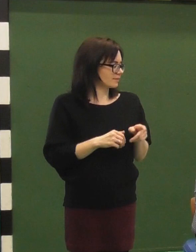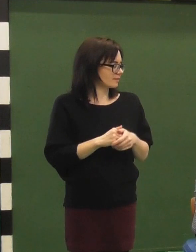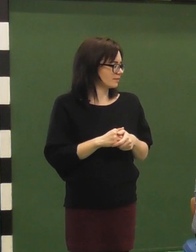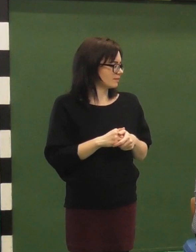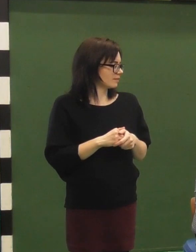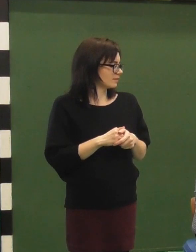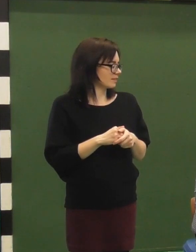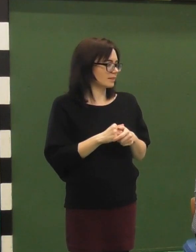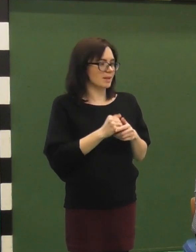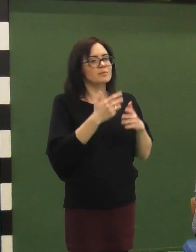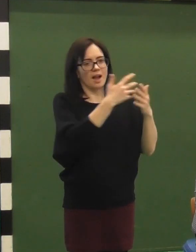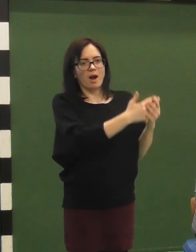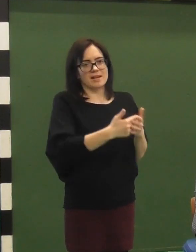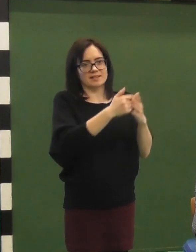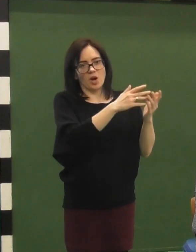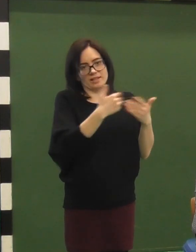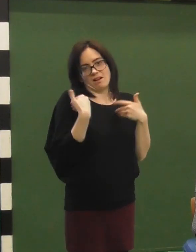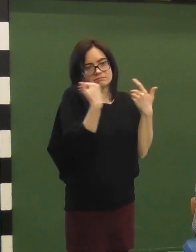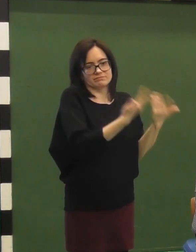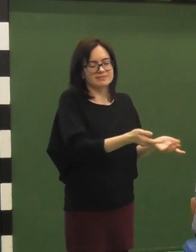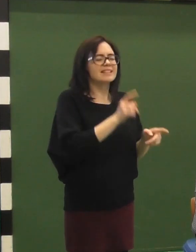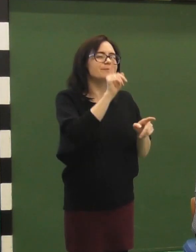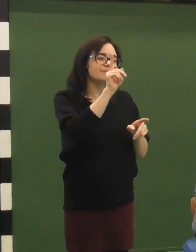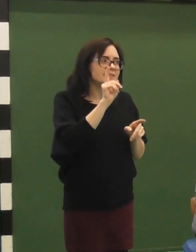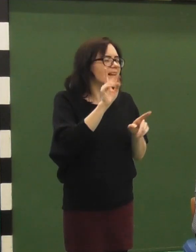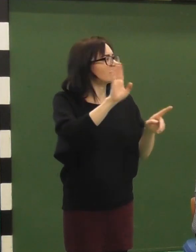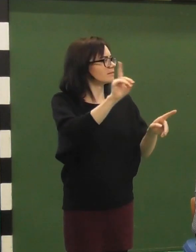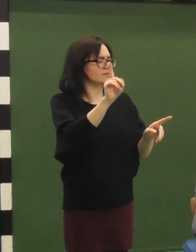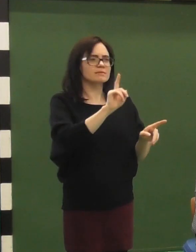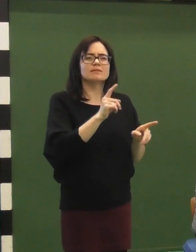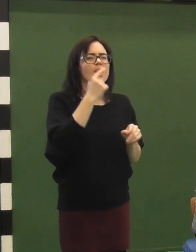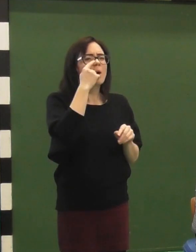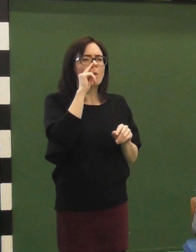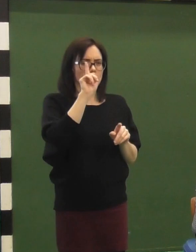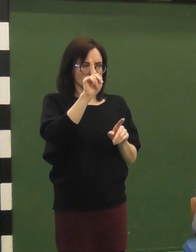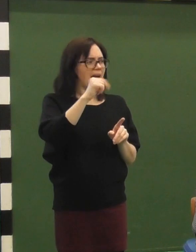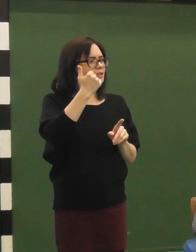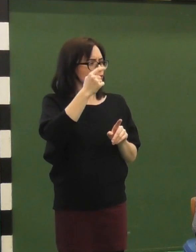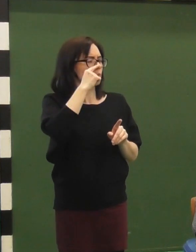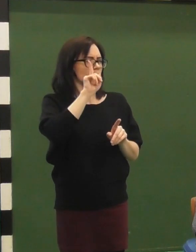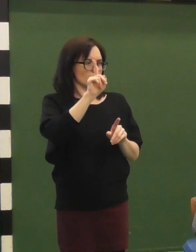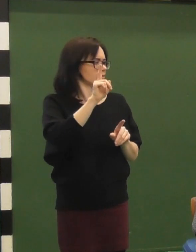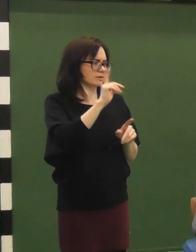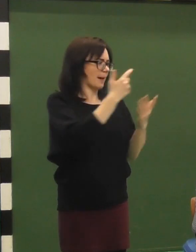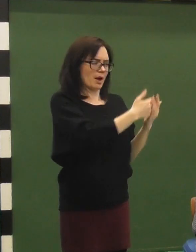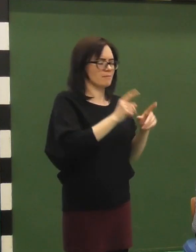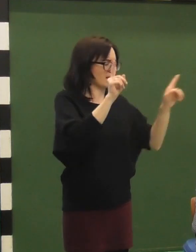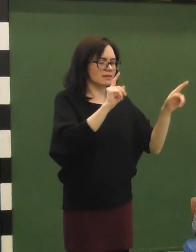átadtak az amerikaiak, illetve az oroszoknak, az oroszokhoz kerültünk, nem az